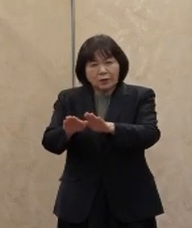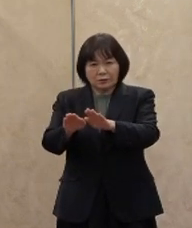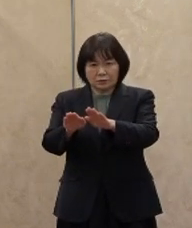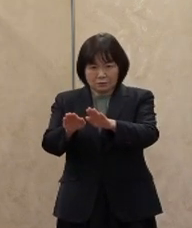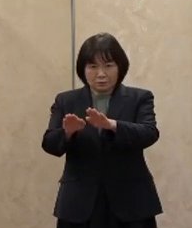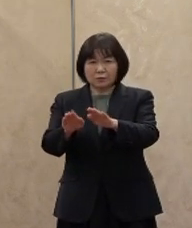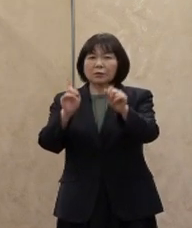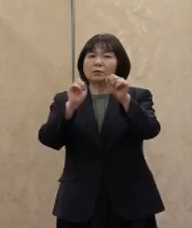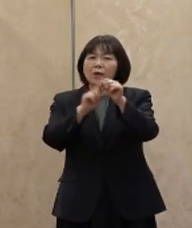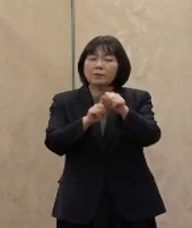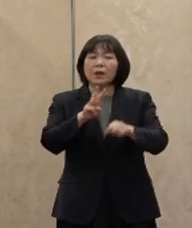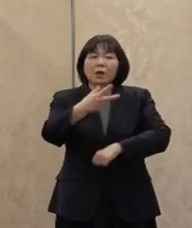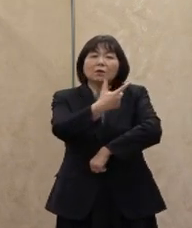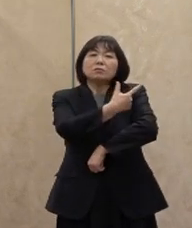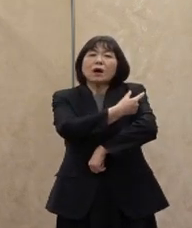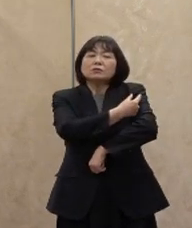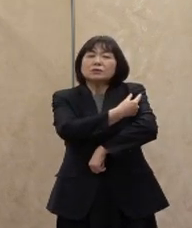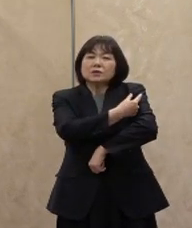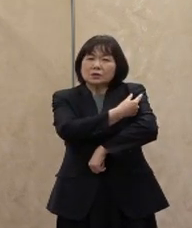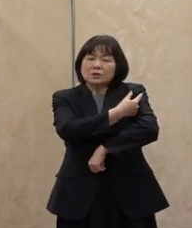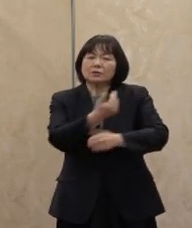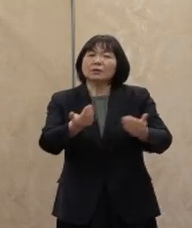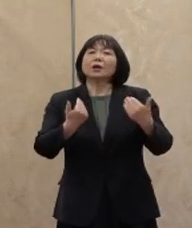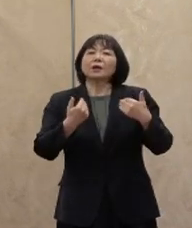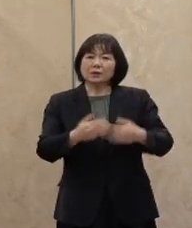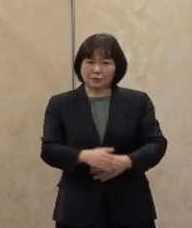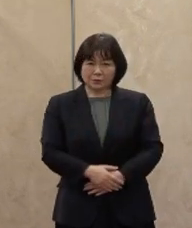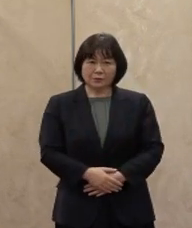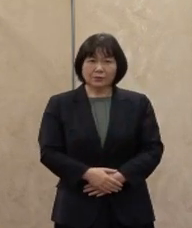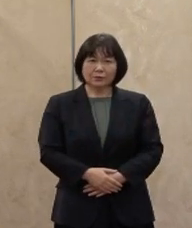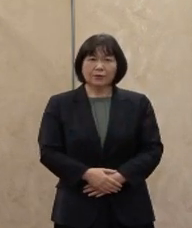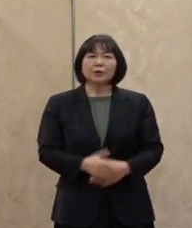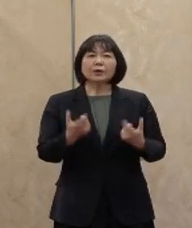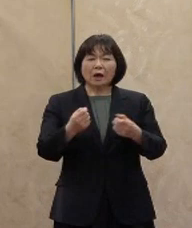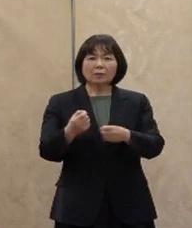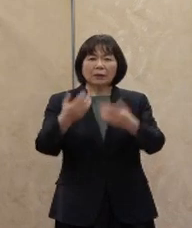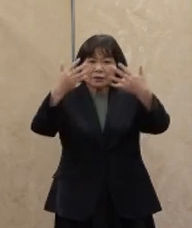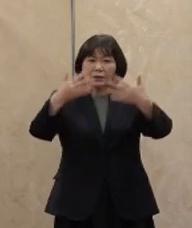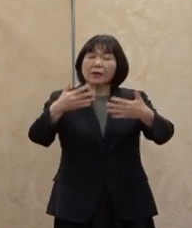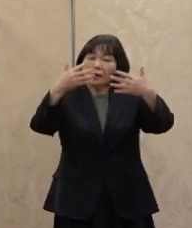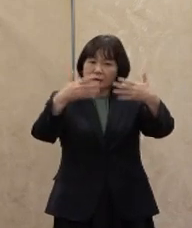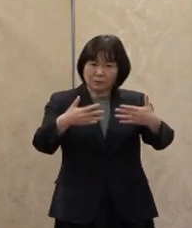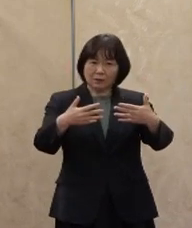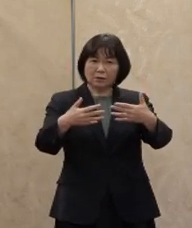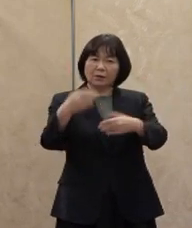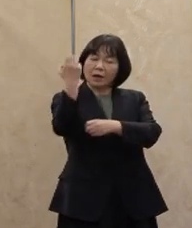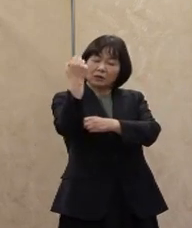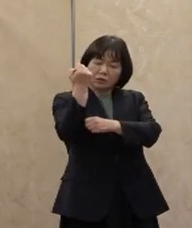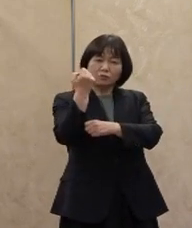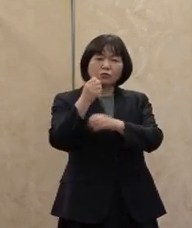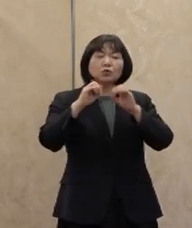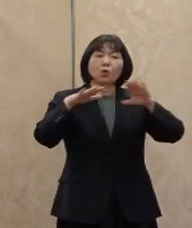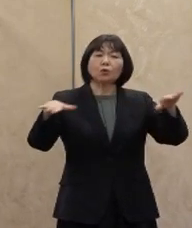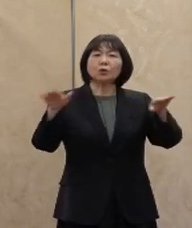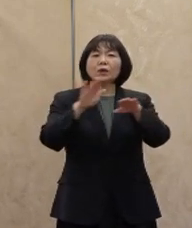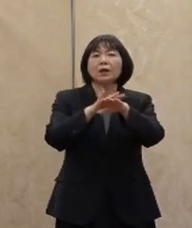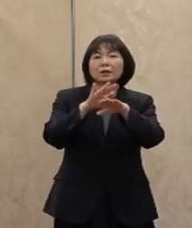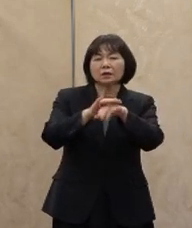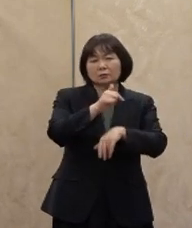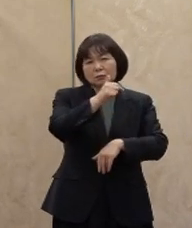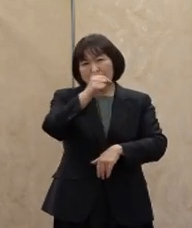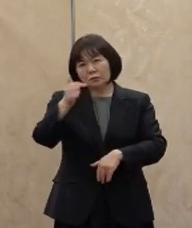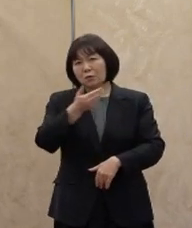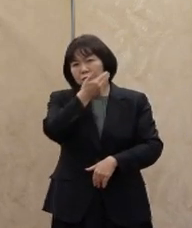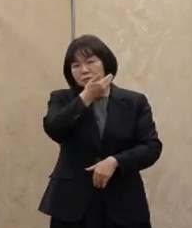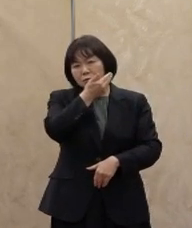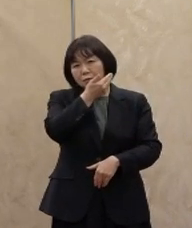ていく、それはやっぱりワクチンが広がらないと減らないので、やっぱりメディアの放送の仕方、報道のあり方っていうのも非常に重要